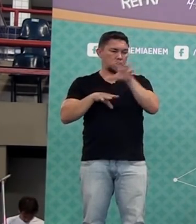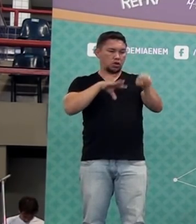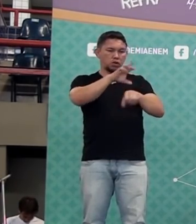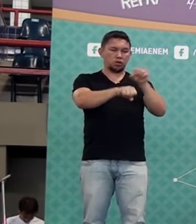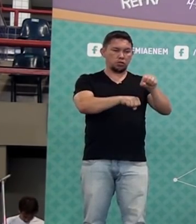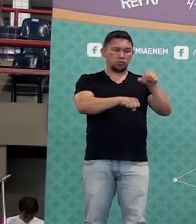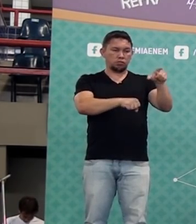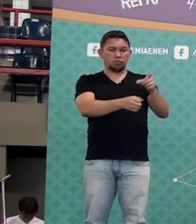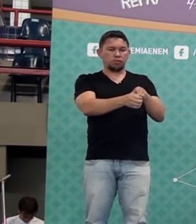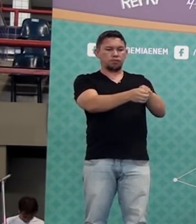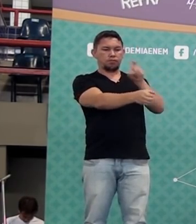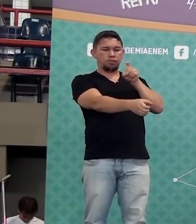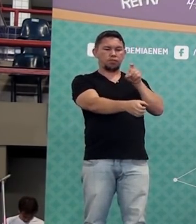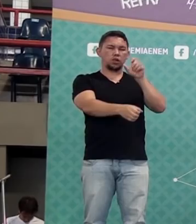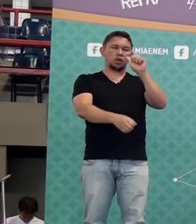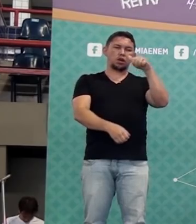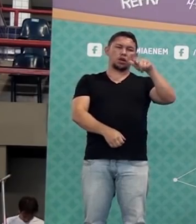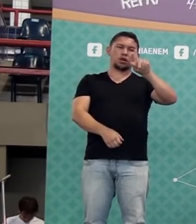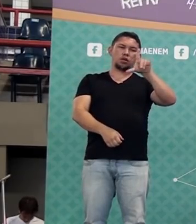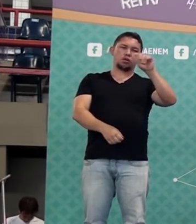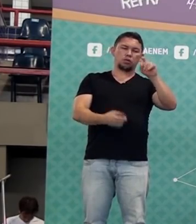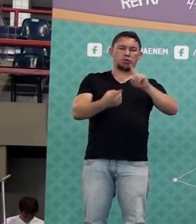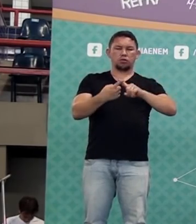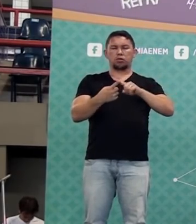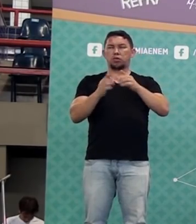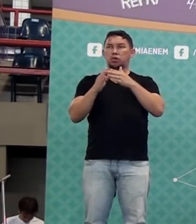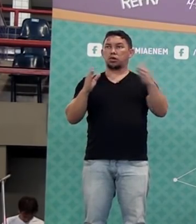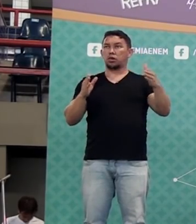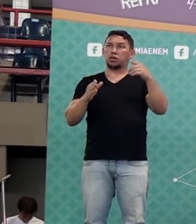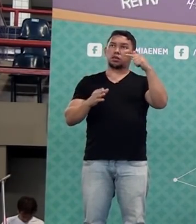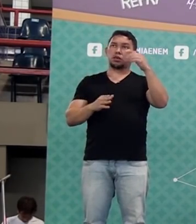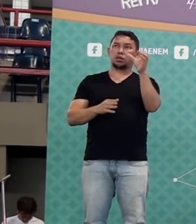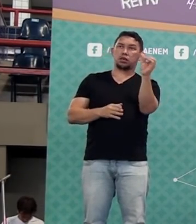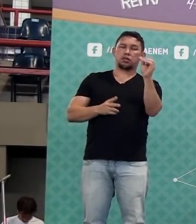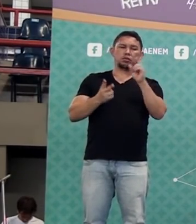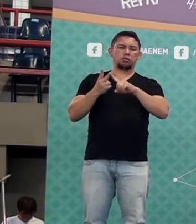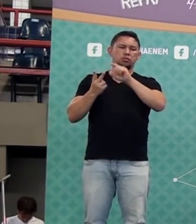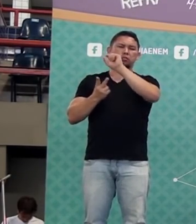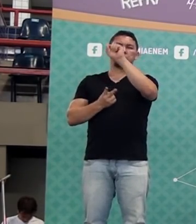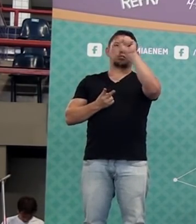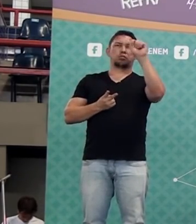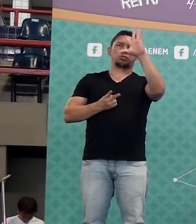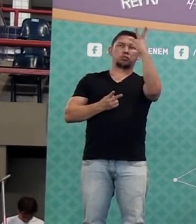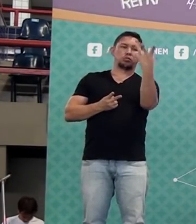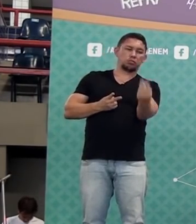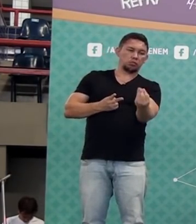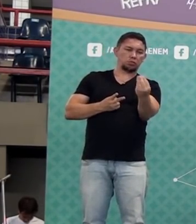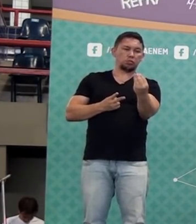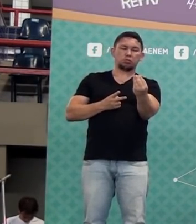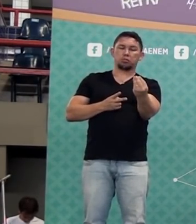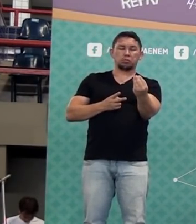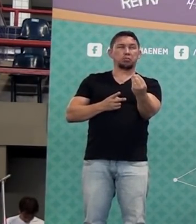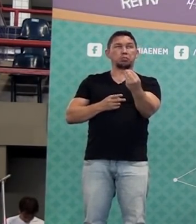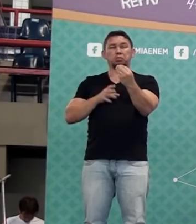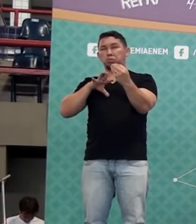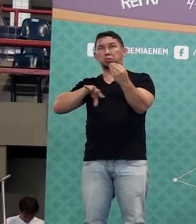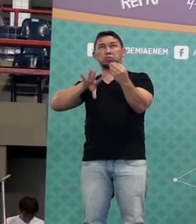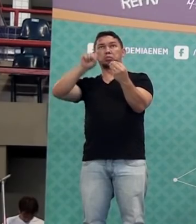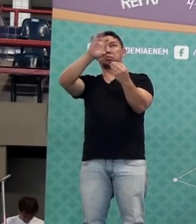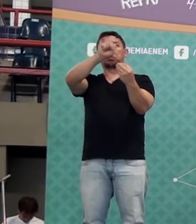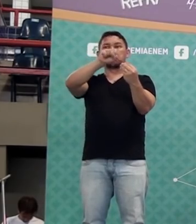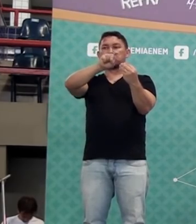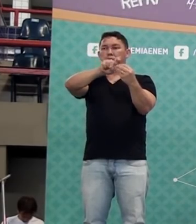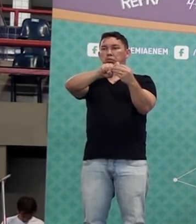teve a independência de Angola em 76, de Moçambique e das várias outras colônias portuguesas. Pois